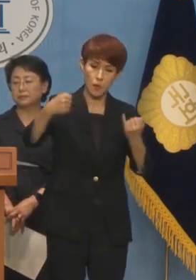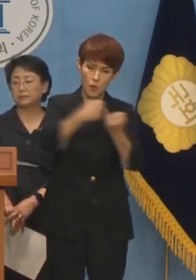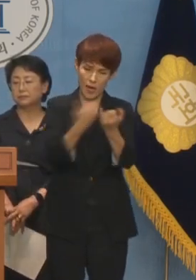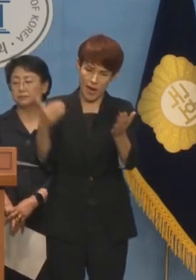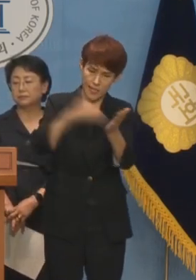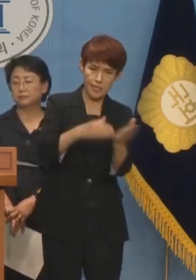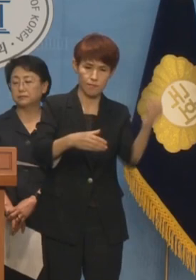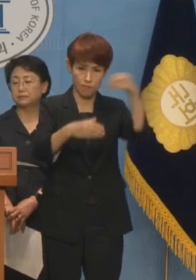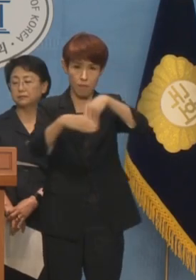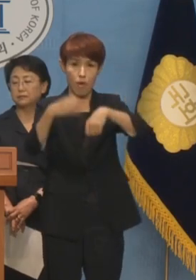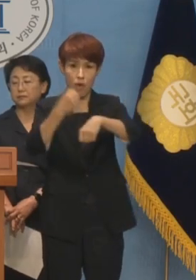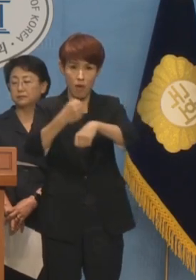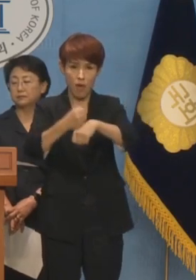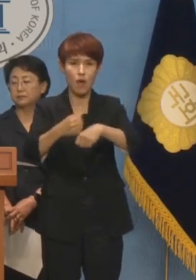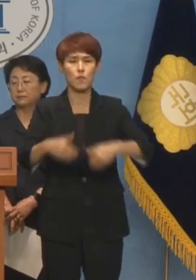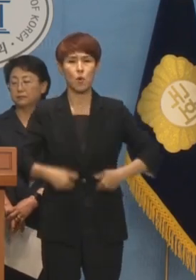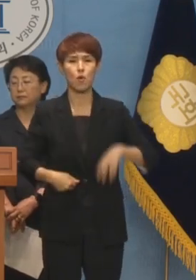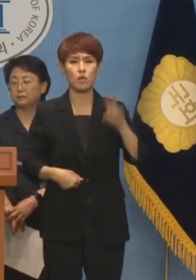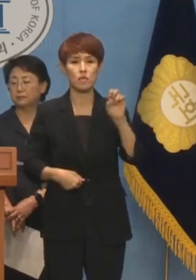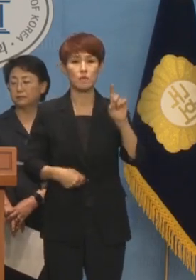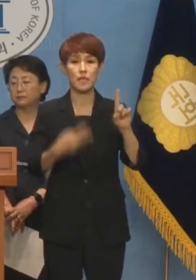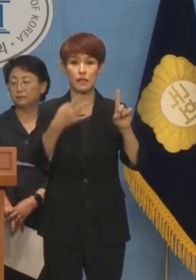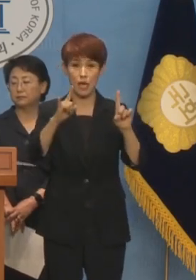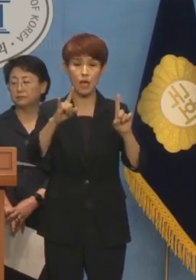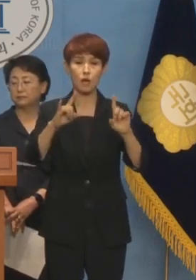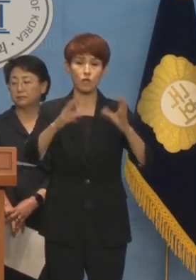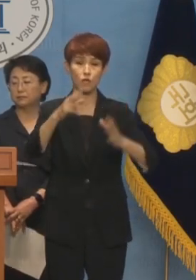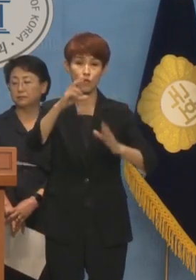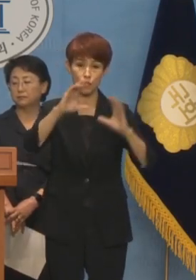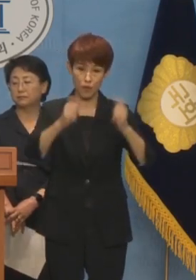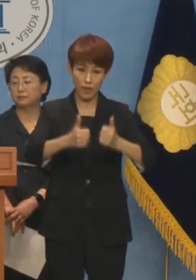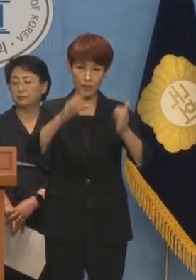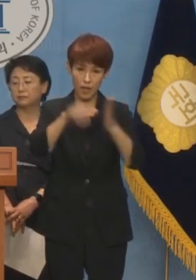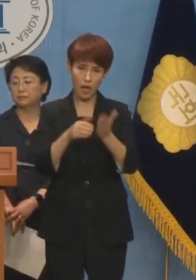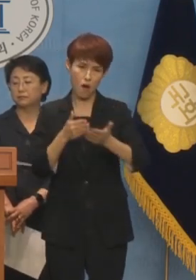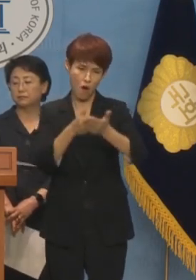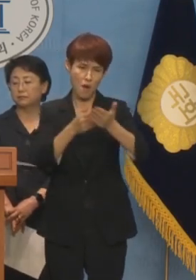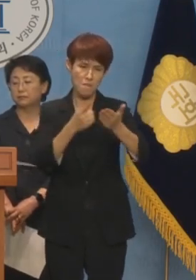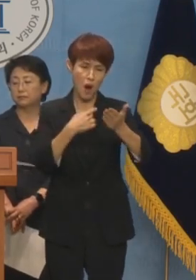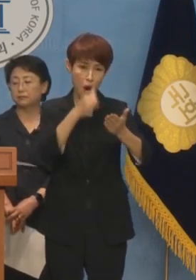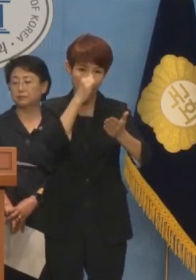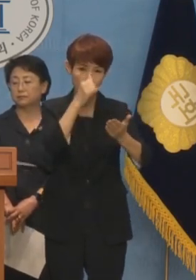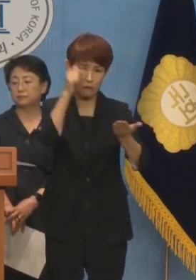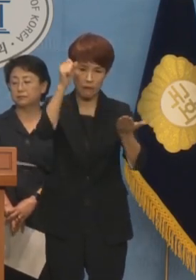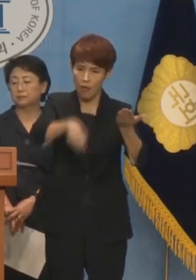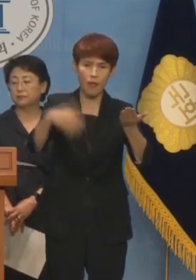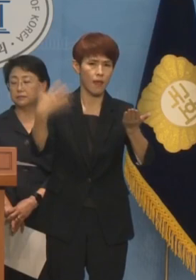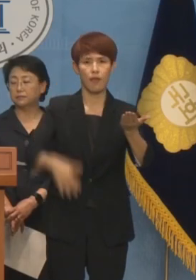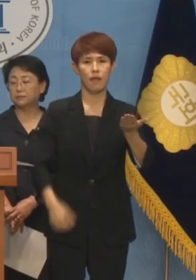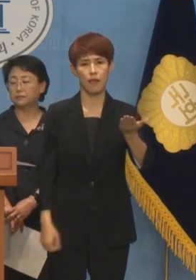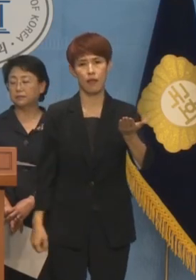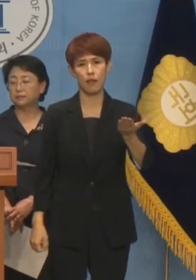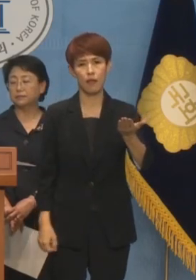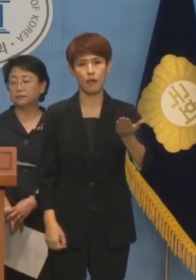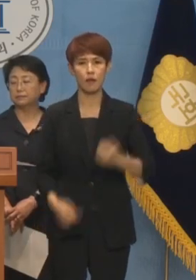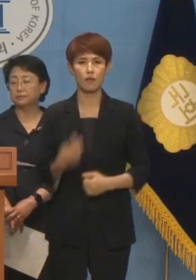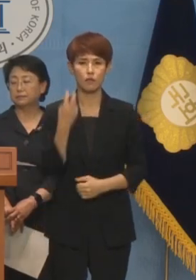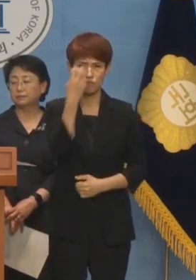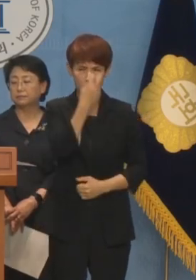법안이 21대 국회에서 여러 건 제출되어 있습니다. 그러나 아직도 처리되지 않고 있습니다.